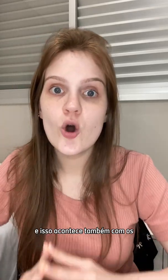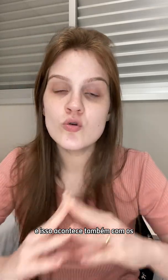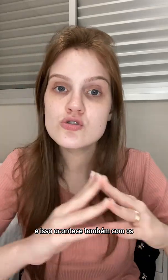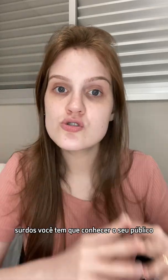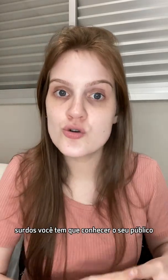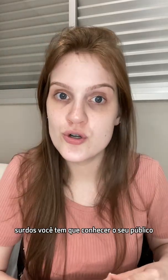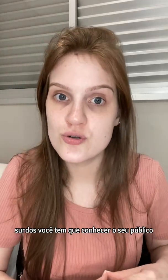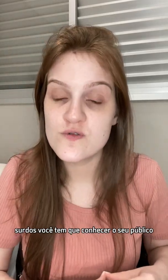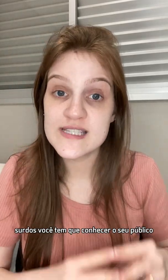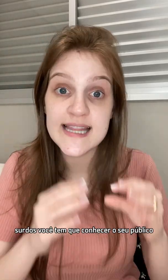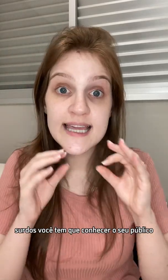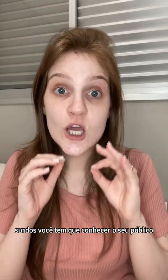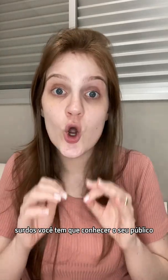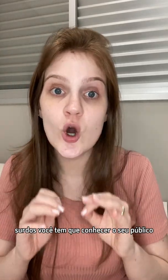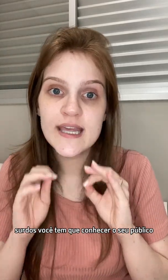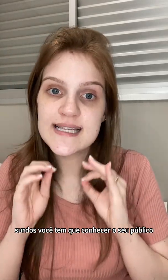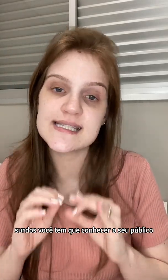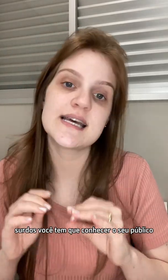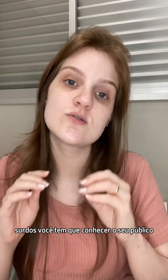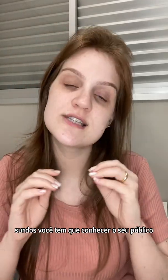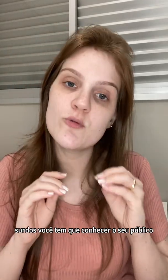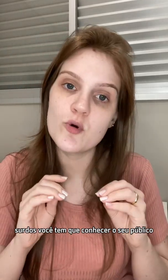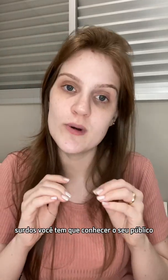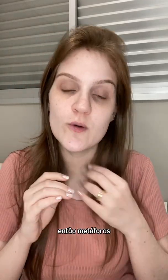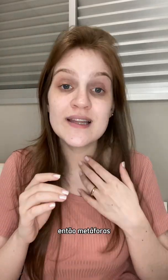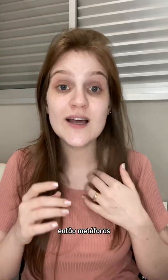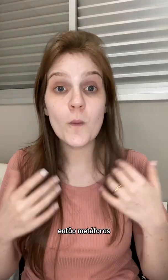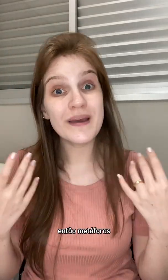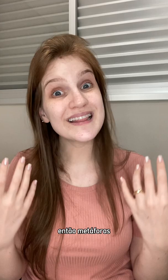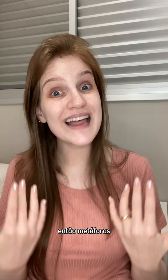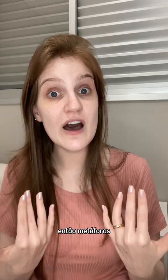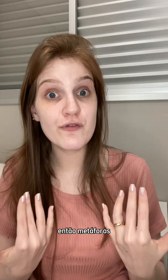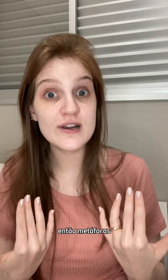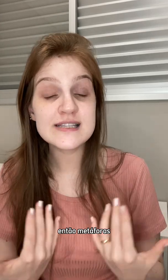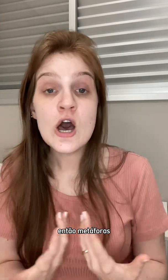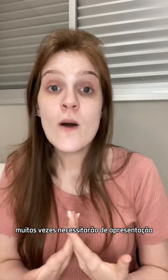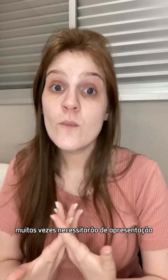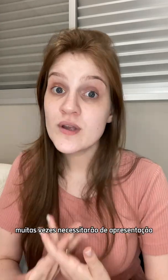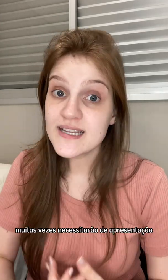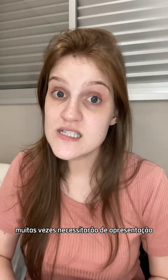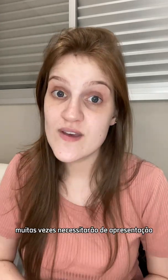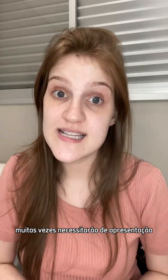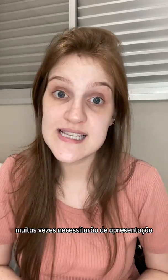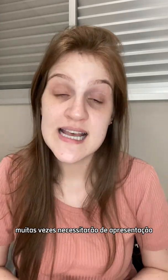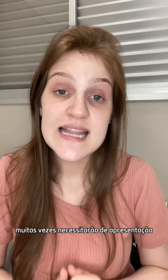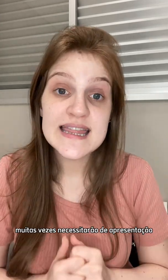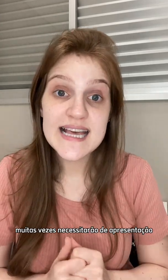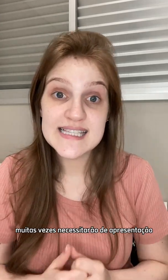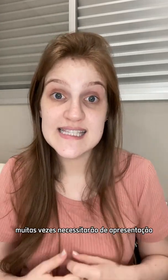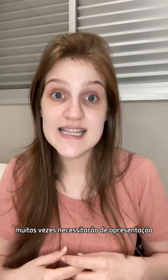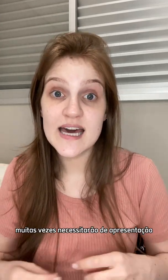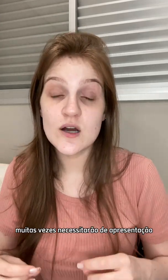os surdos. Você tem que conhecer o seu público. Então, metáforas muitas vezes necessitarão